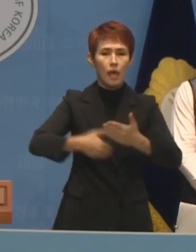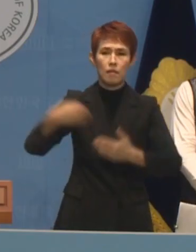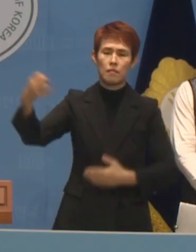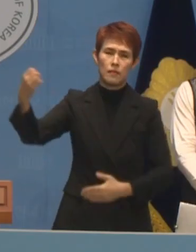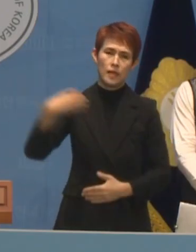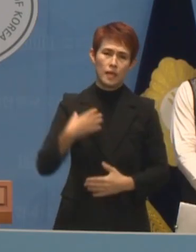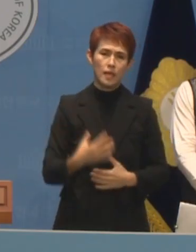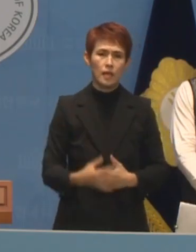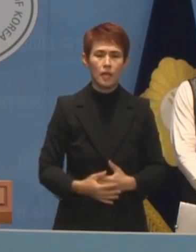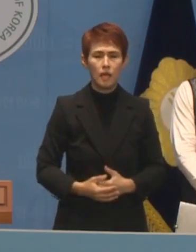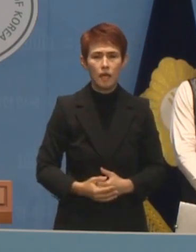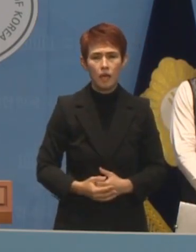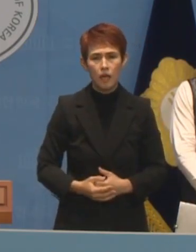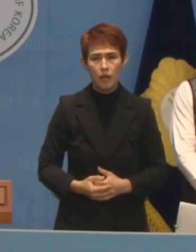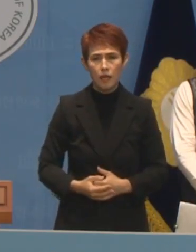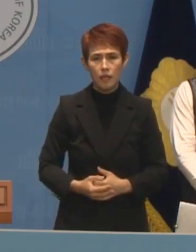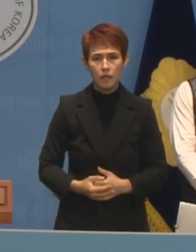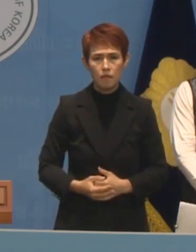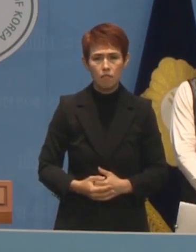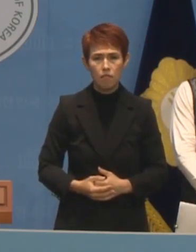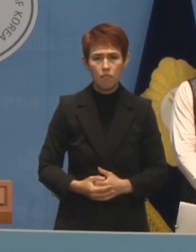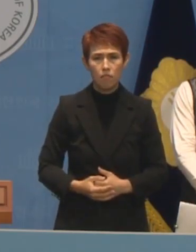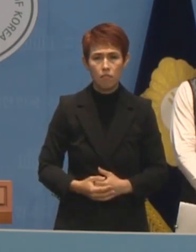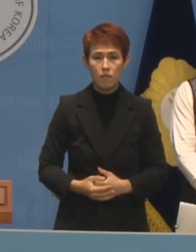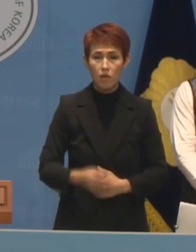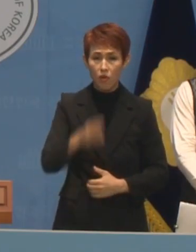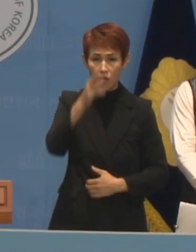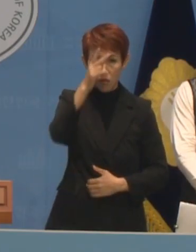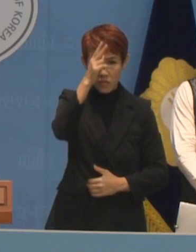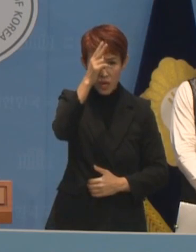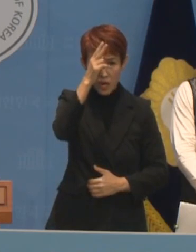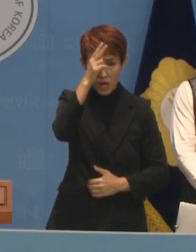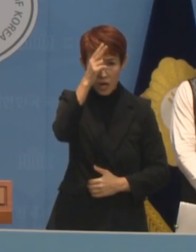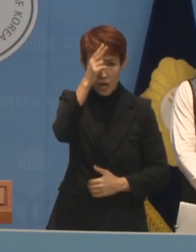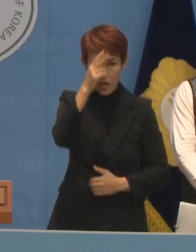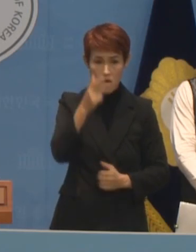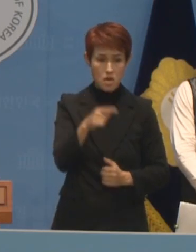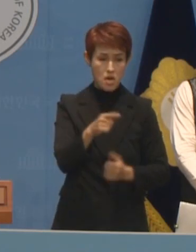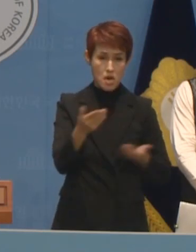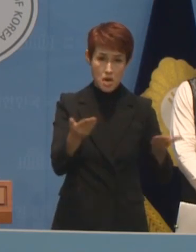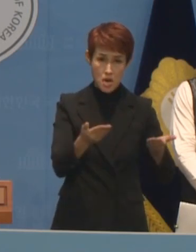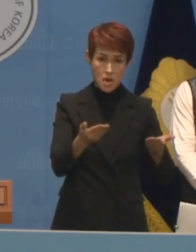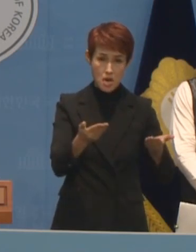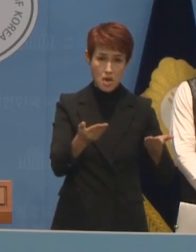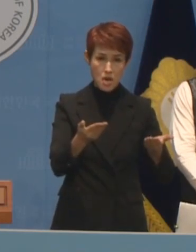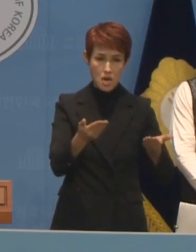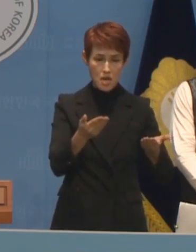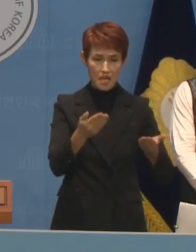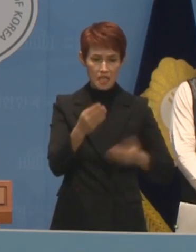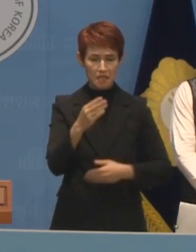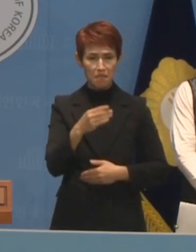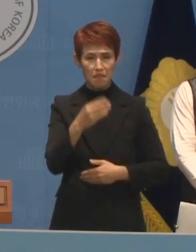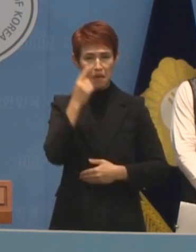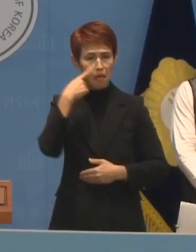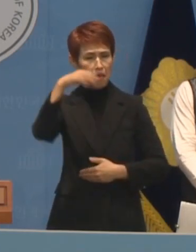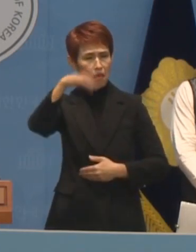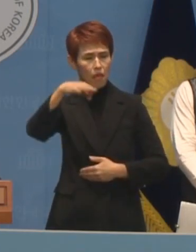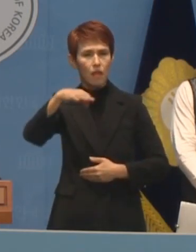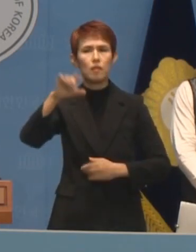있습니다. 이는 명백하게 청원 경찰들의 임무와 노동을 낮추어 보고 있다는